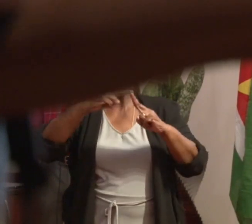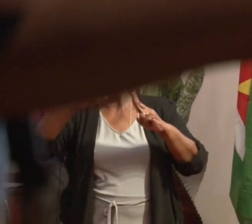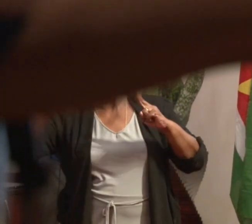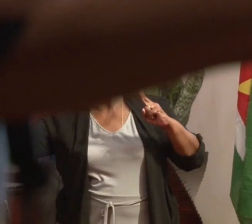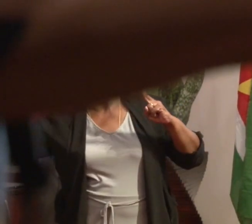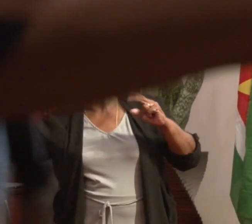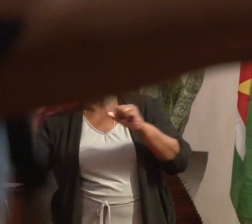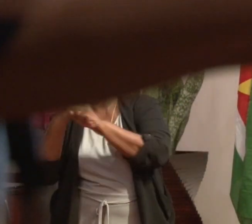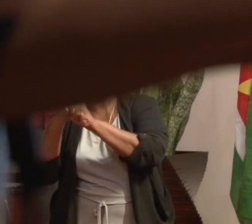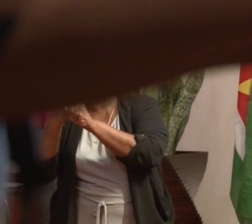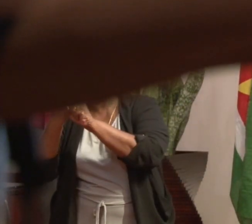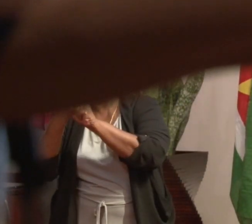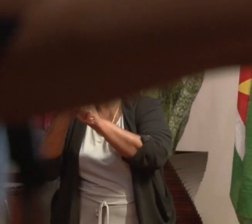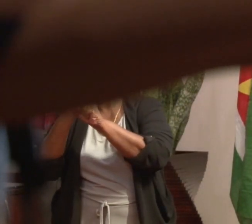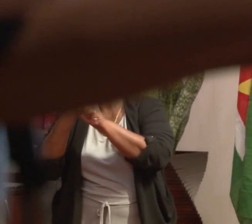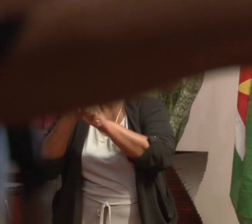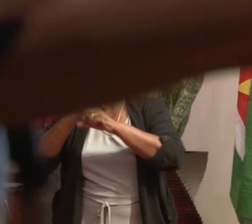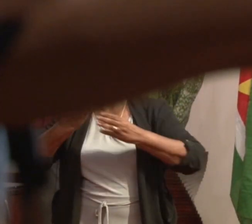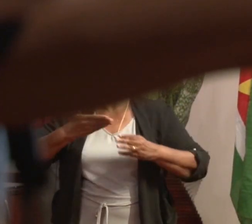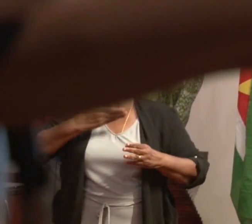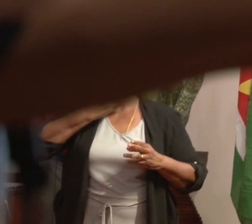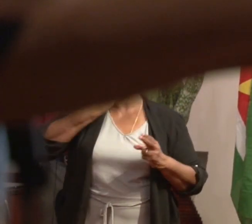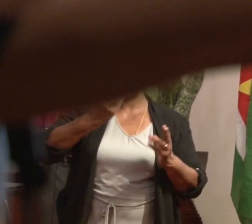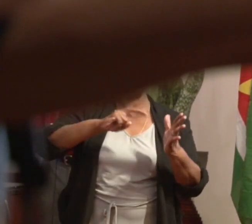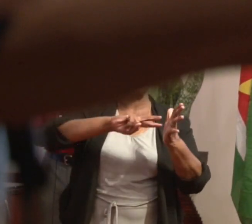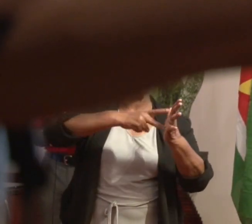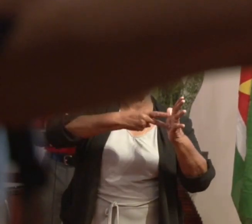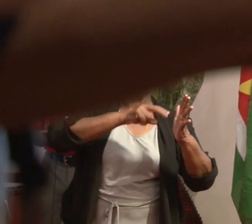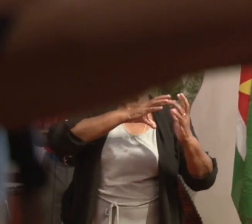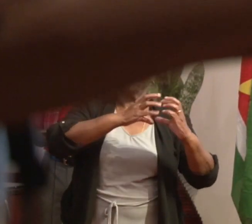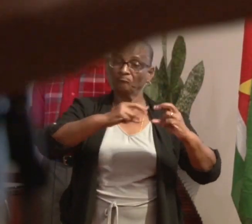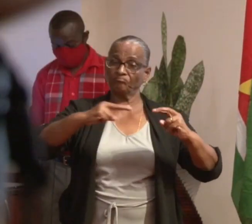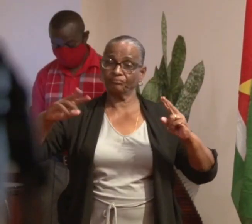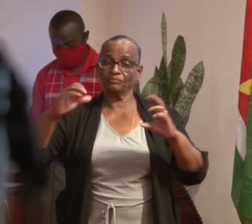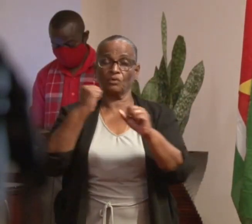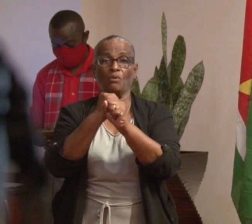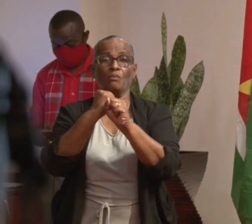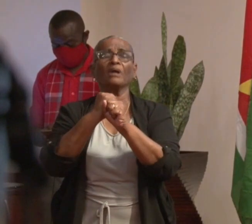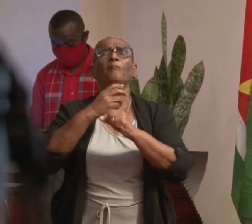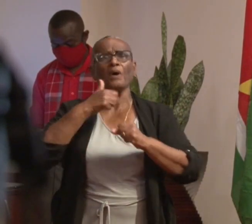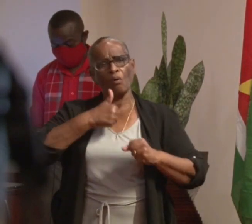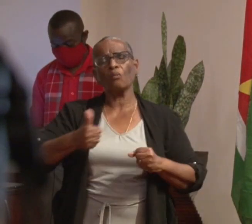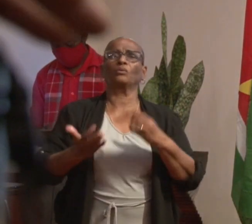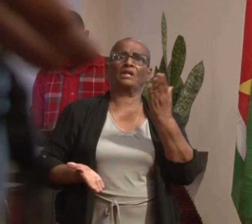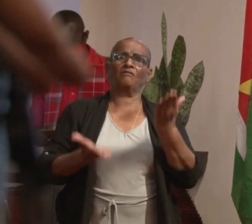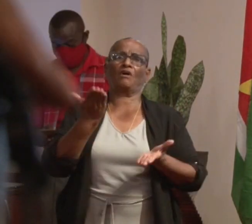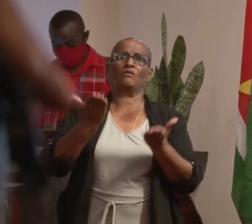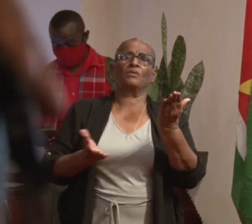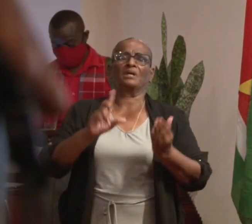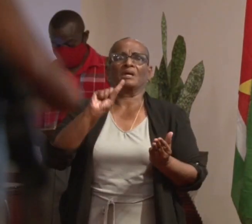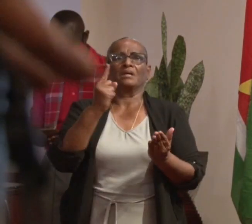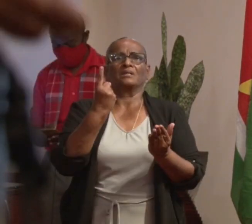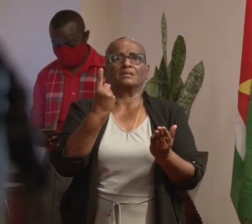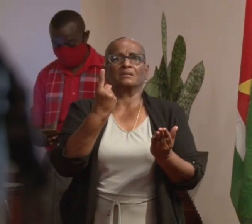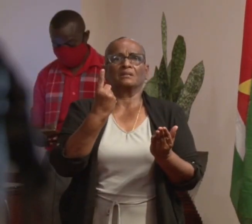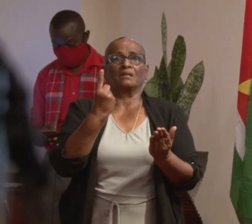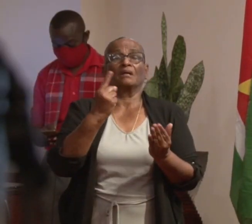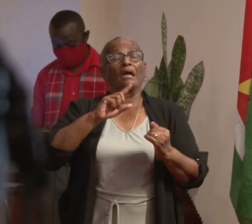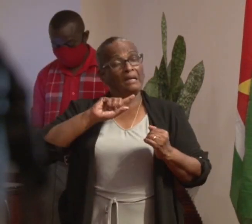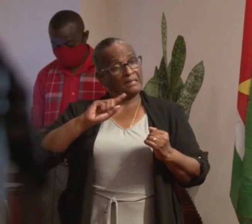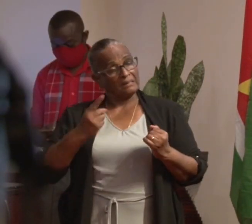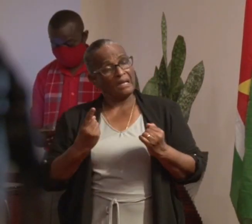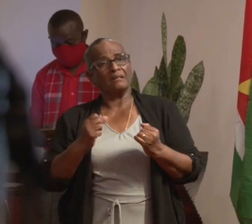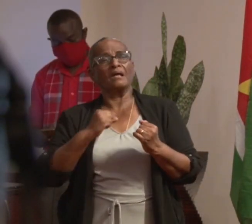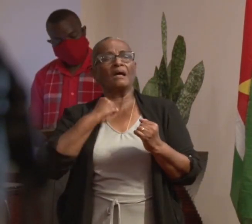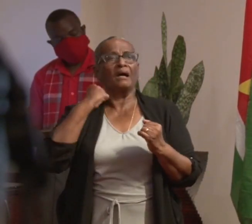doen of meer dingen met de moderne technologie te gaan doen. Dat moet allemaal goed evalueren. Maar natuurlijk zullen er